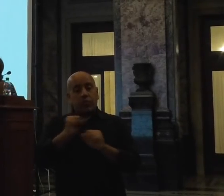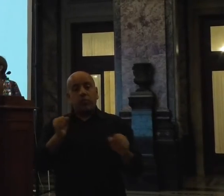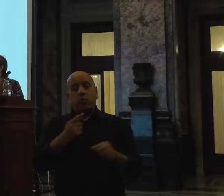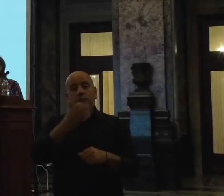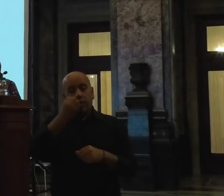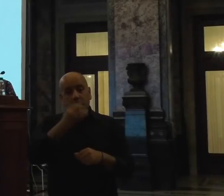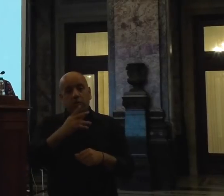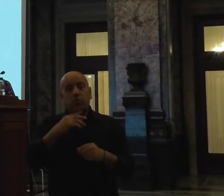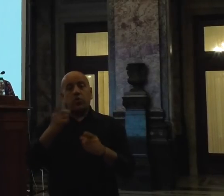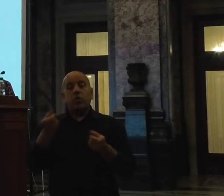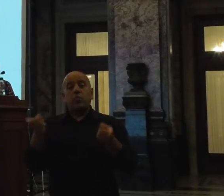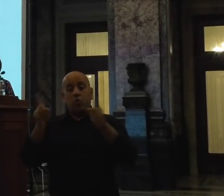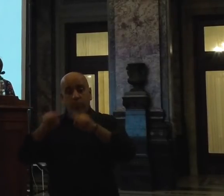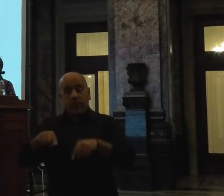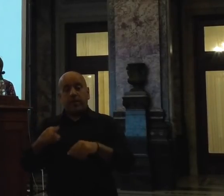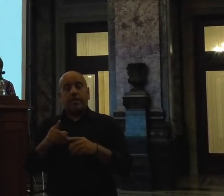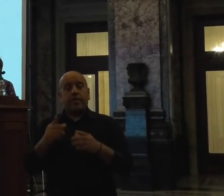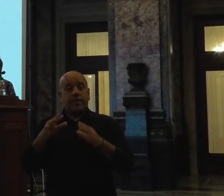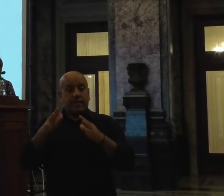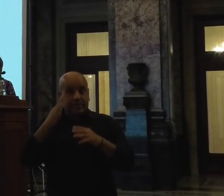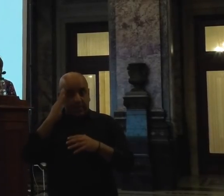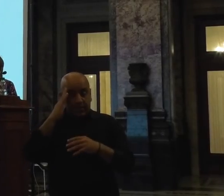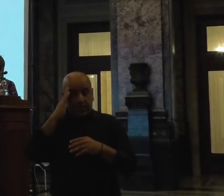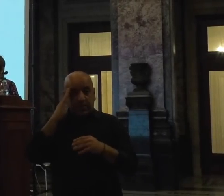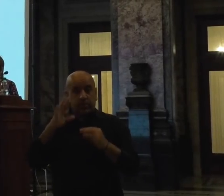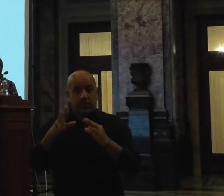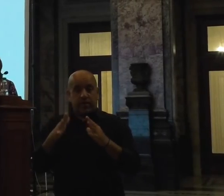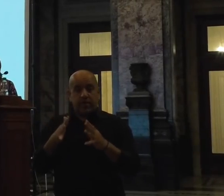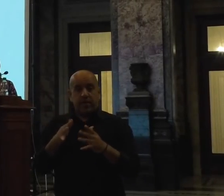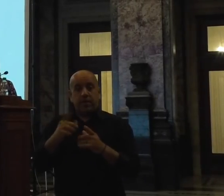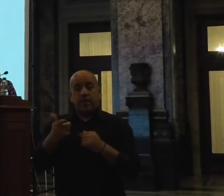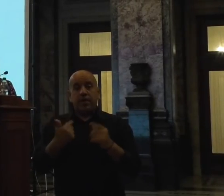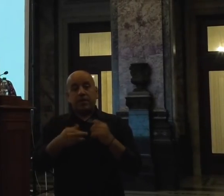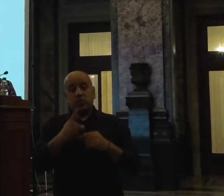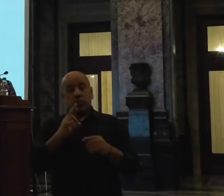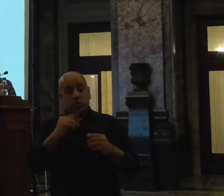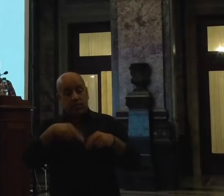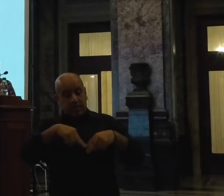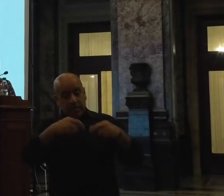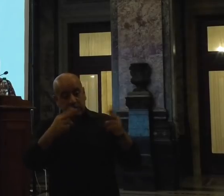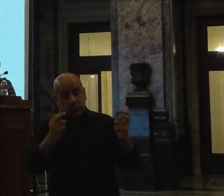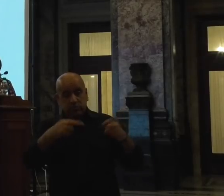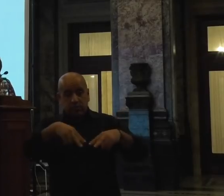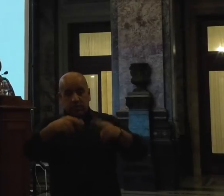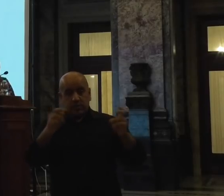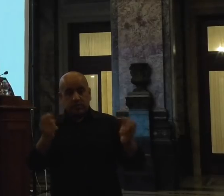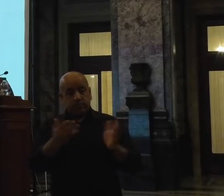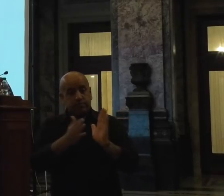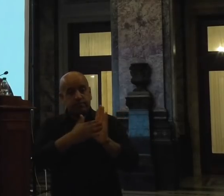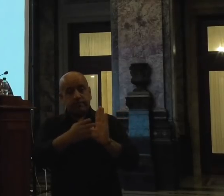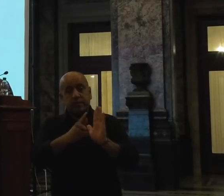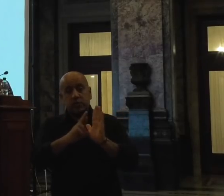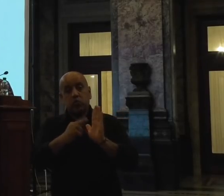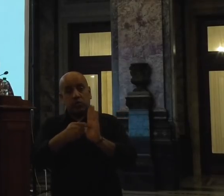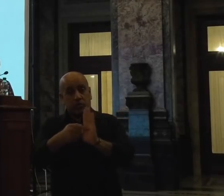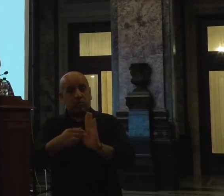algunos procesos rehabilitatorios tomando en cuenta resultados de investigación básica que no habíamos